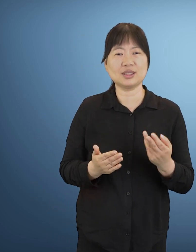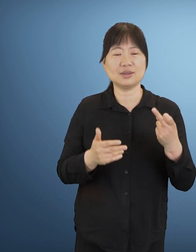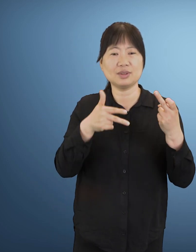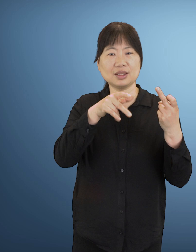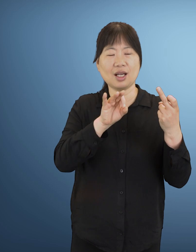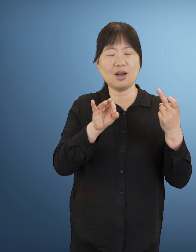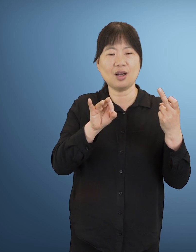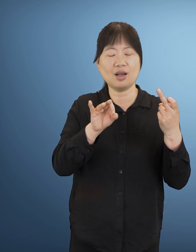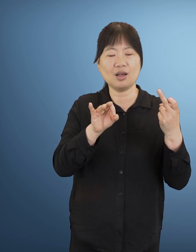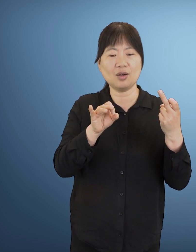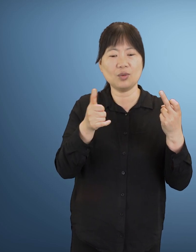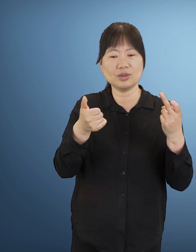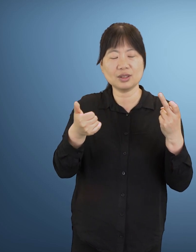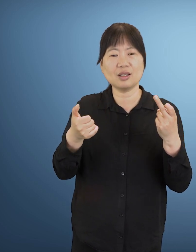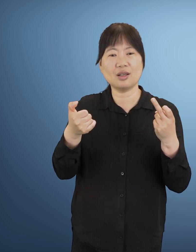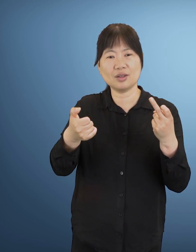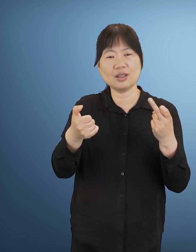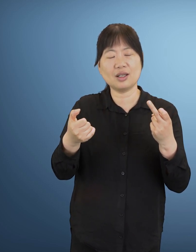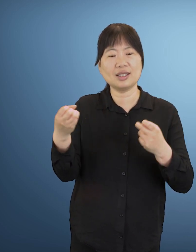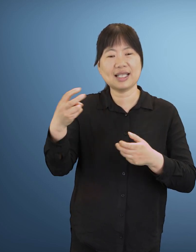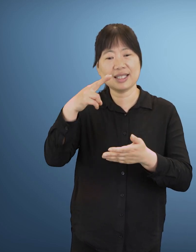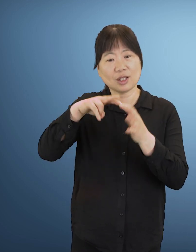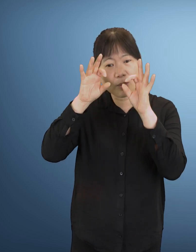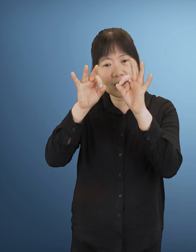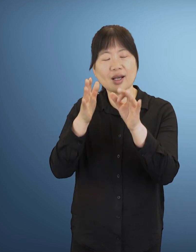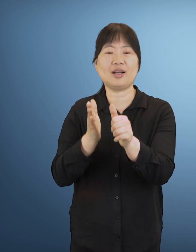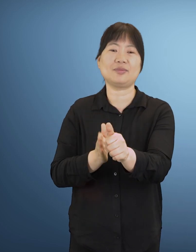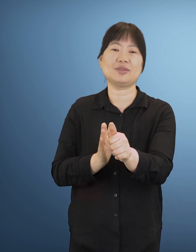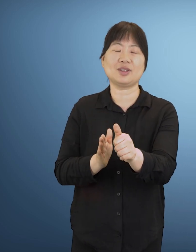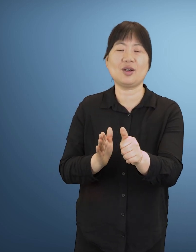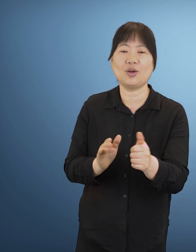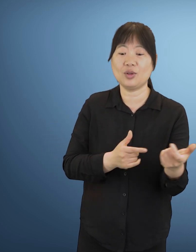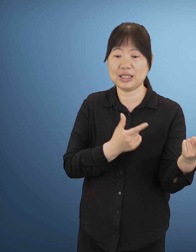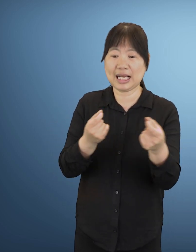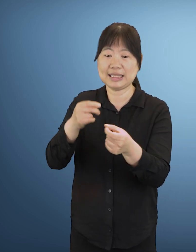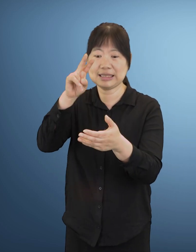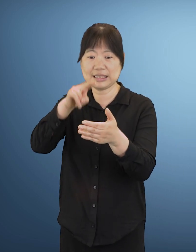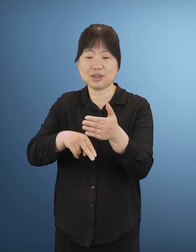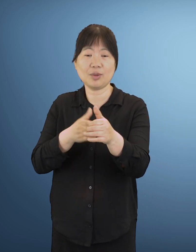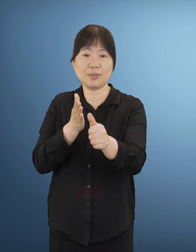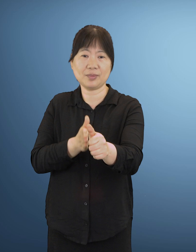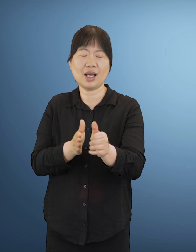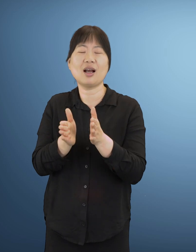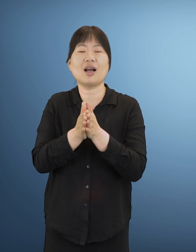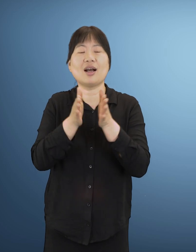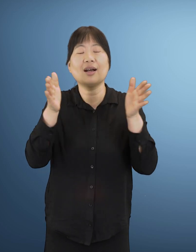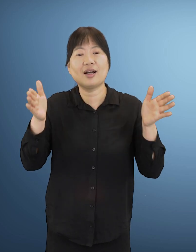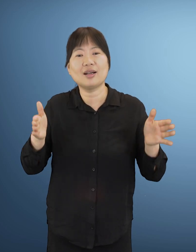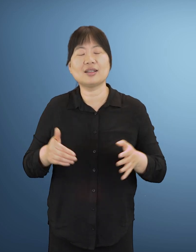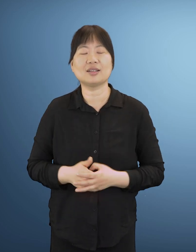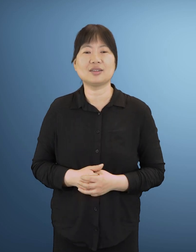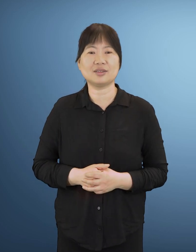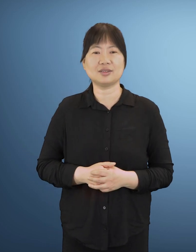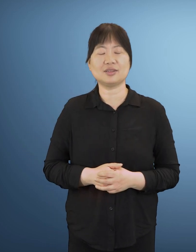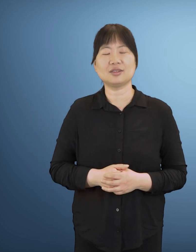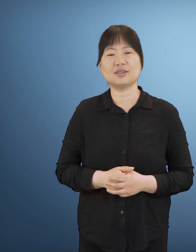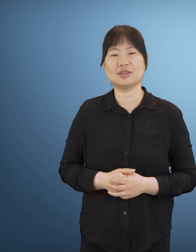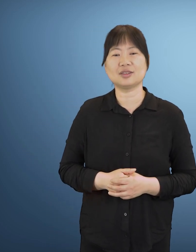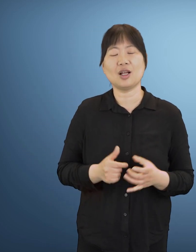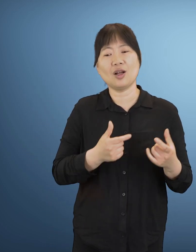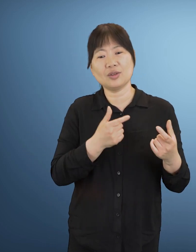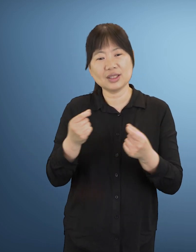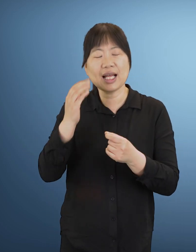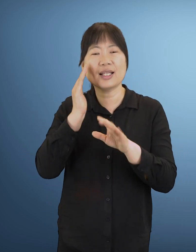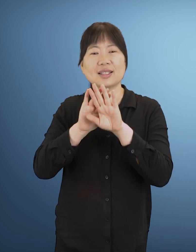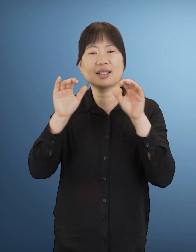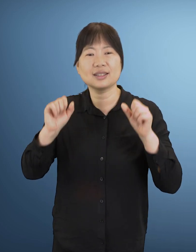다시 한번 보십시다. 50절을 보시면 우리 한번 같이 읽겠습니다. 시작. 누구든지